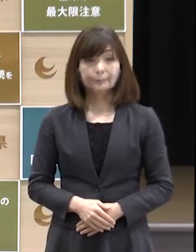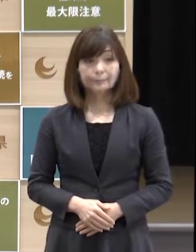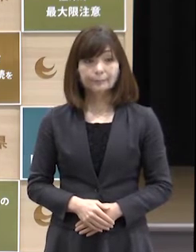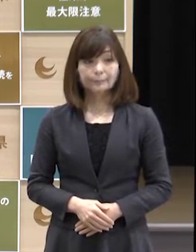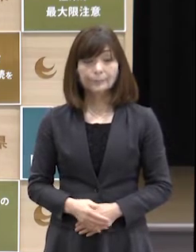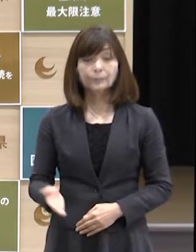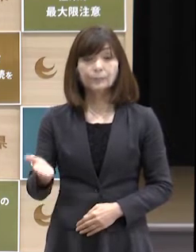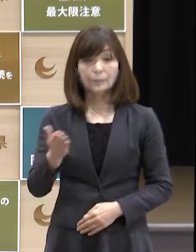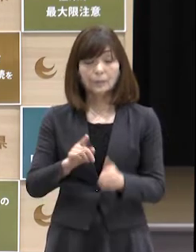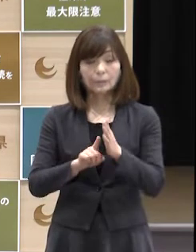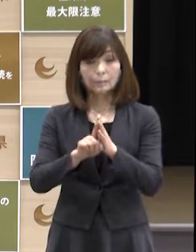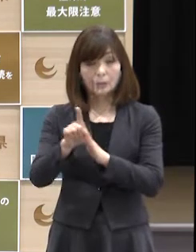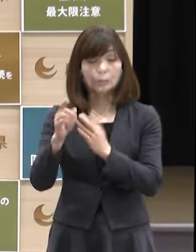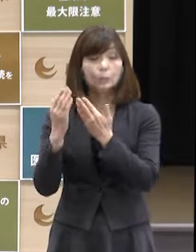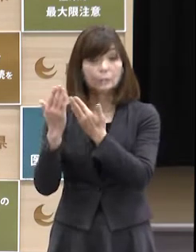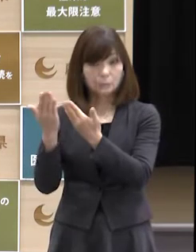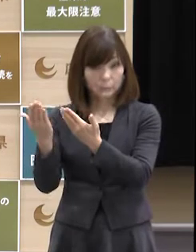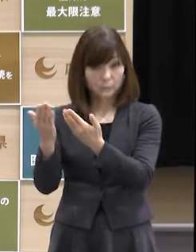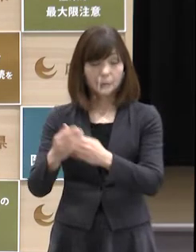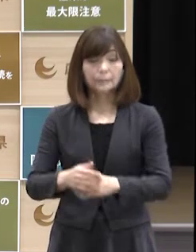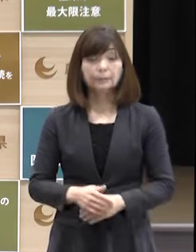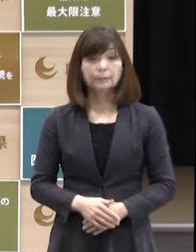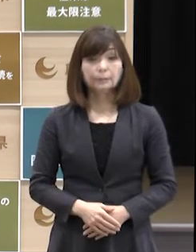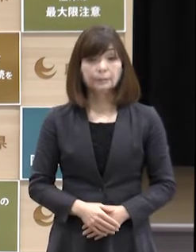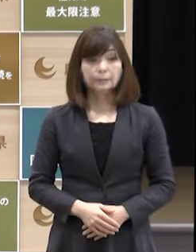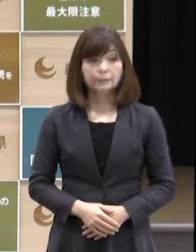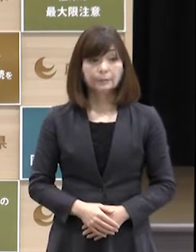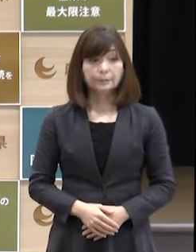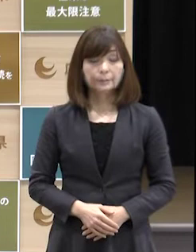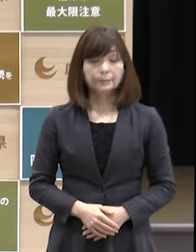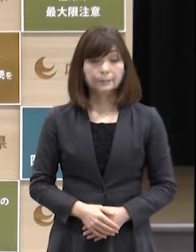続いて幹事社質問に入ります。